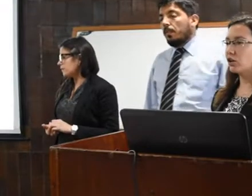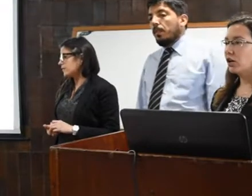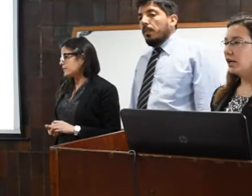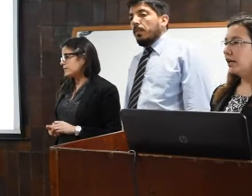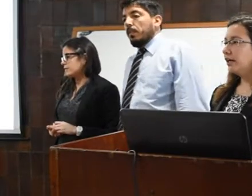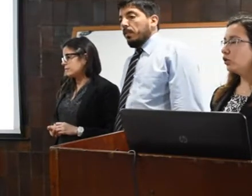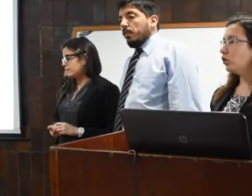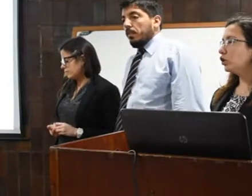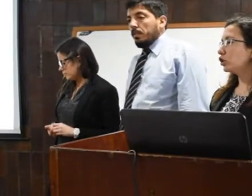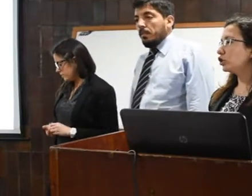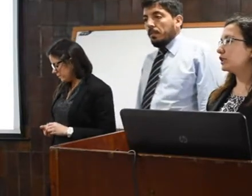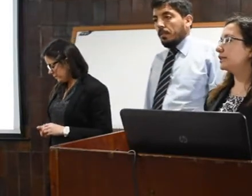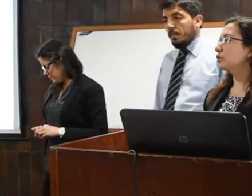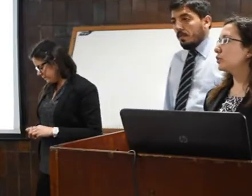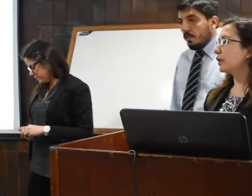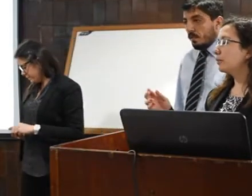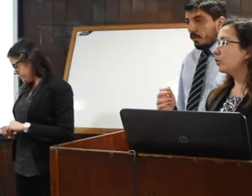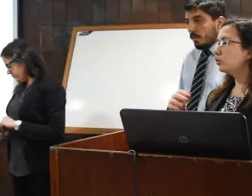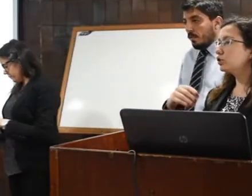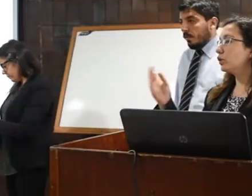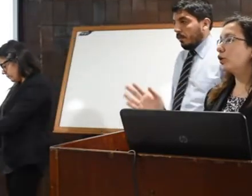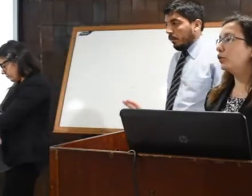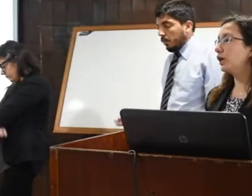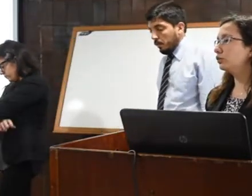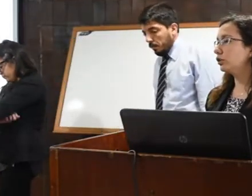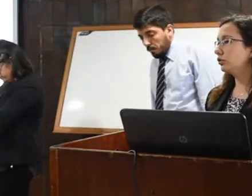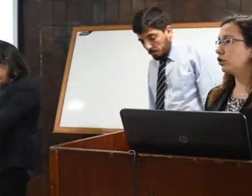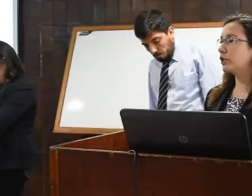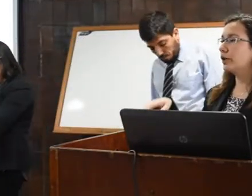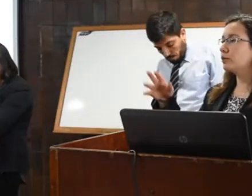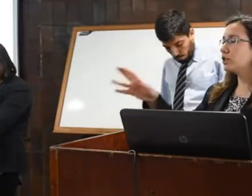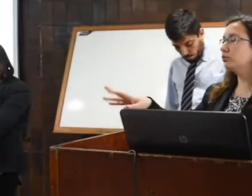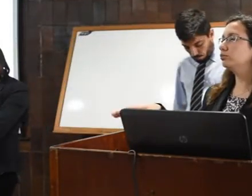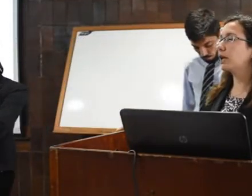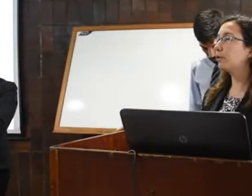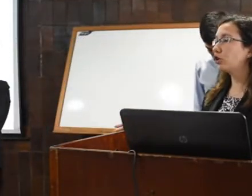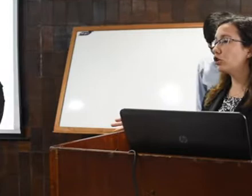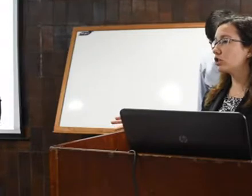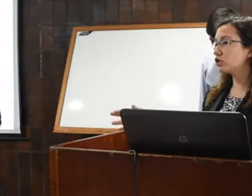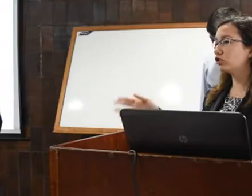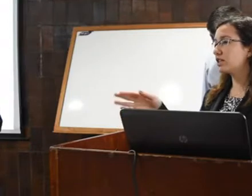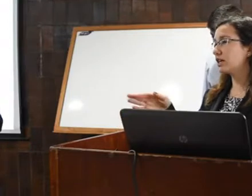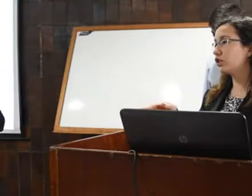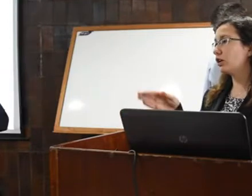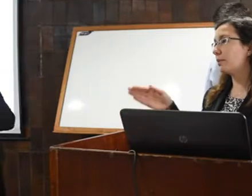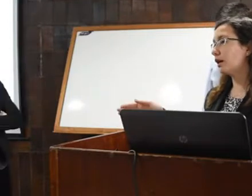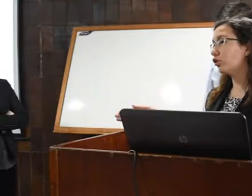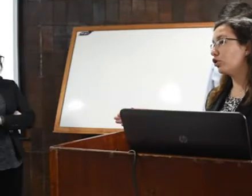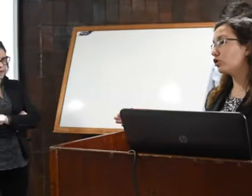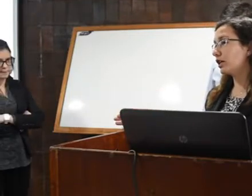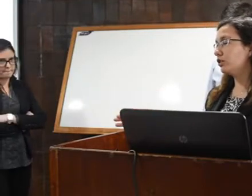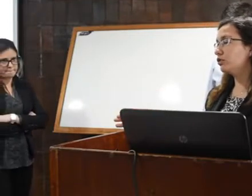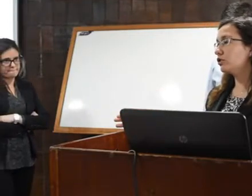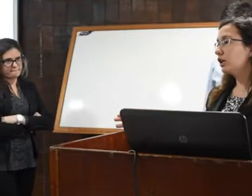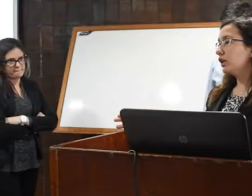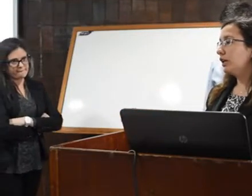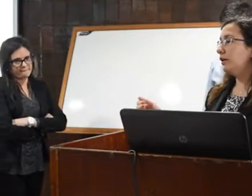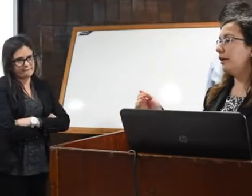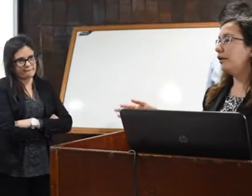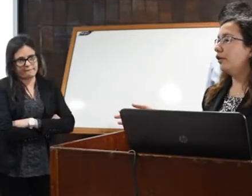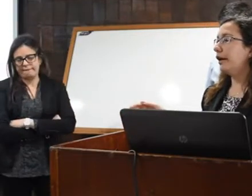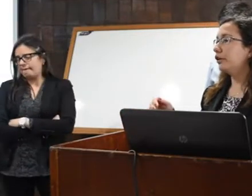de un tercero esto es cuando nosotros hacemos por ejemplo un seguro de un auto lo aseguramos en un 3 por 2 que son tres años que pagó dos años